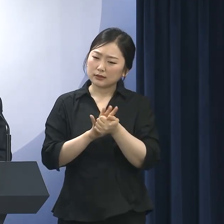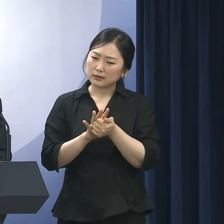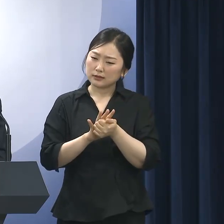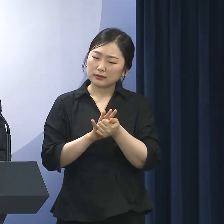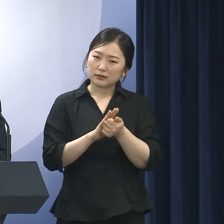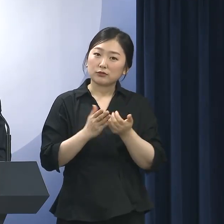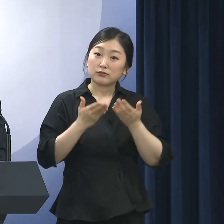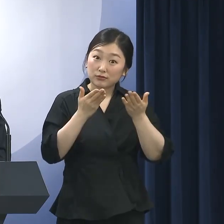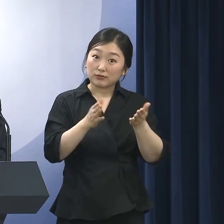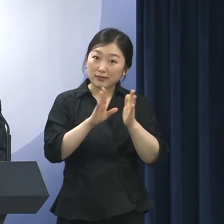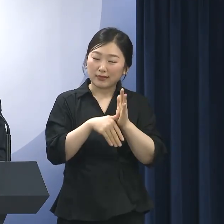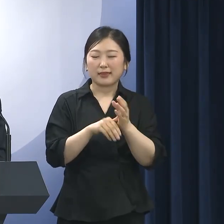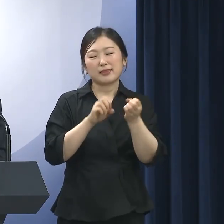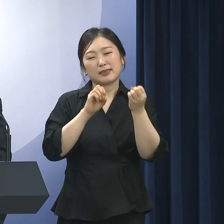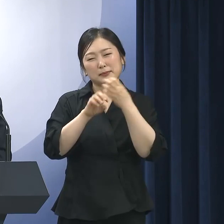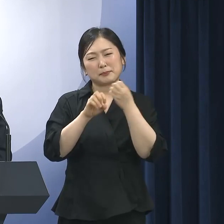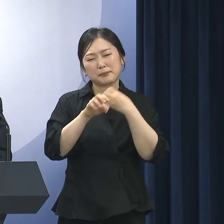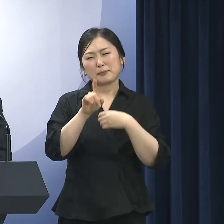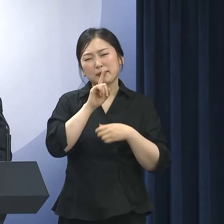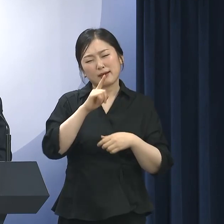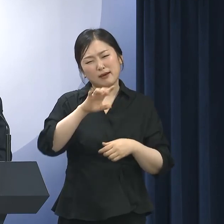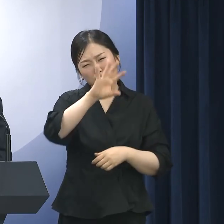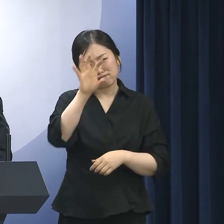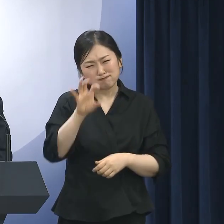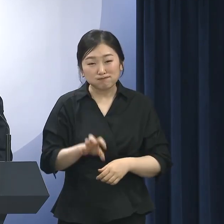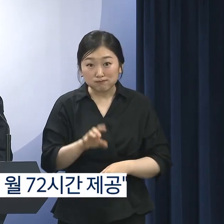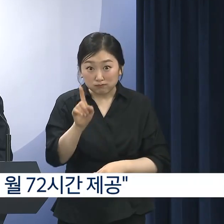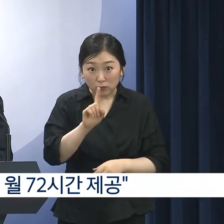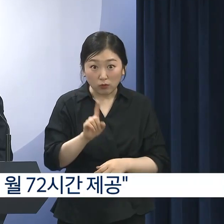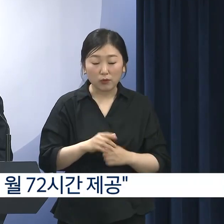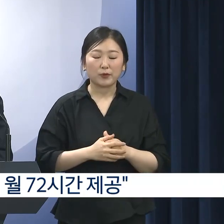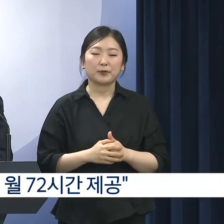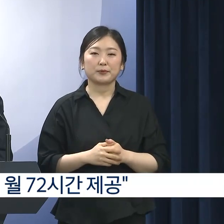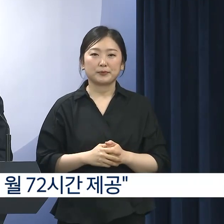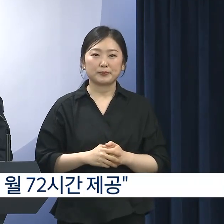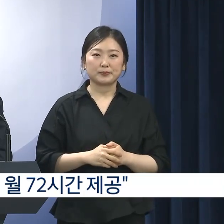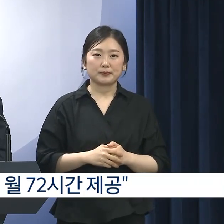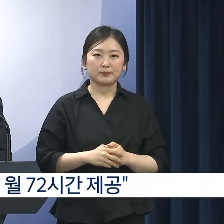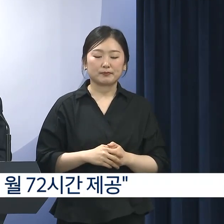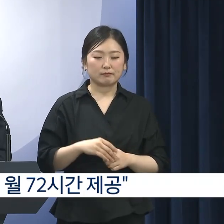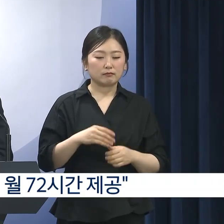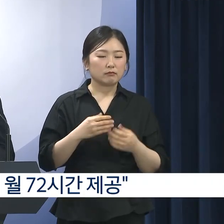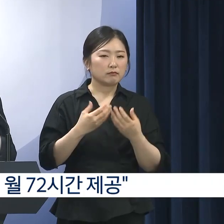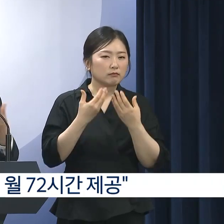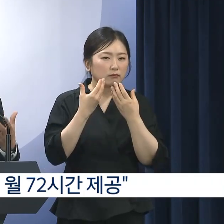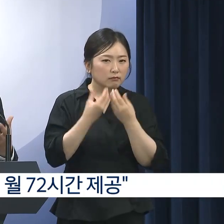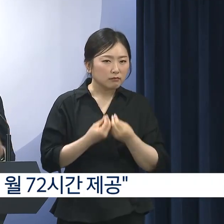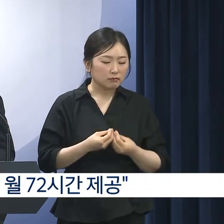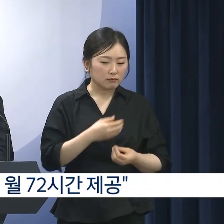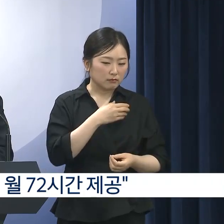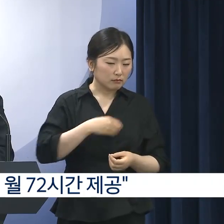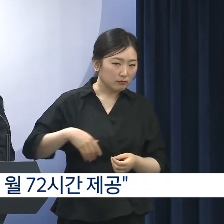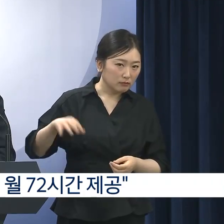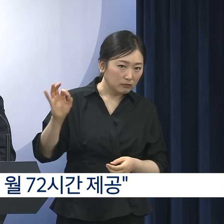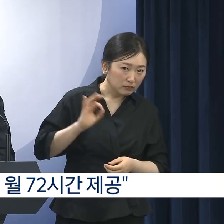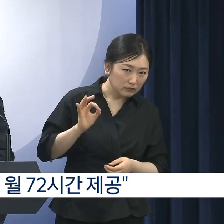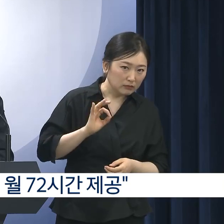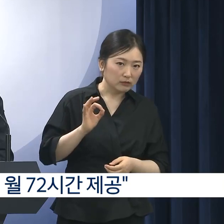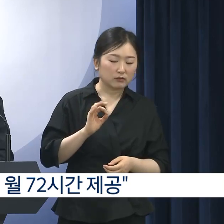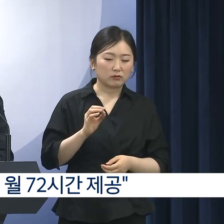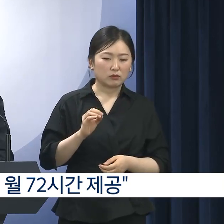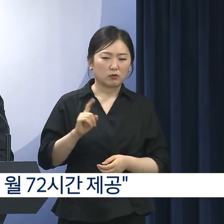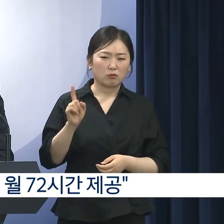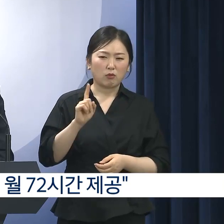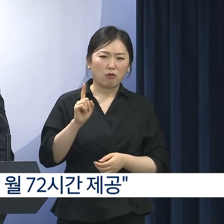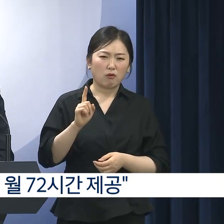드리는 것인데요. 이렇게 하게 되면 혹시라도 이게 우리 뭐 수급자라든지 우리 요보층 저소득층께서 이렇게